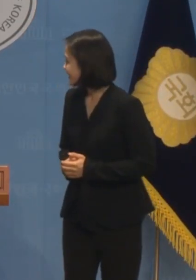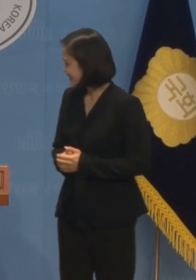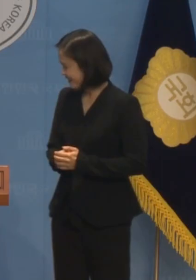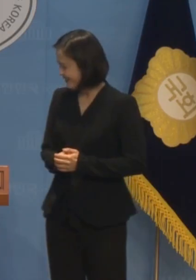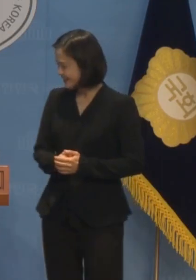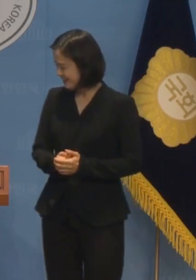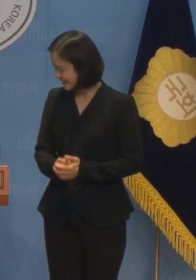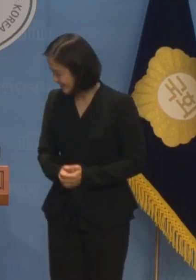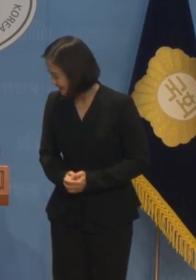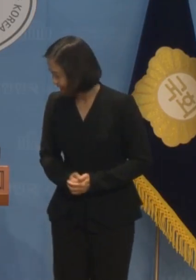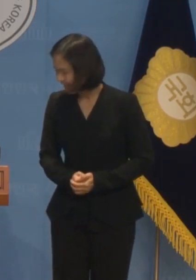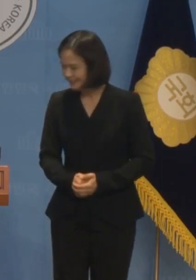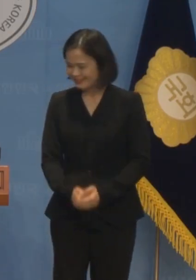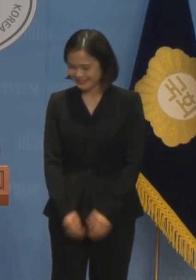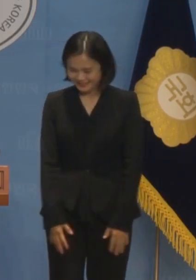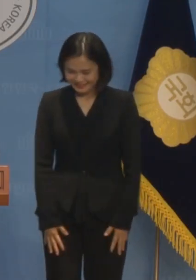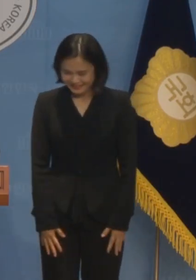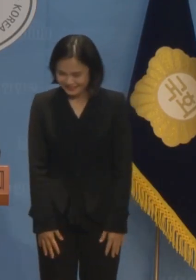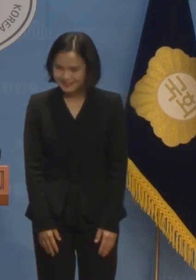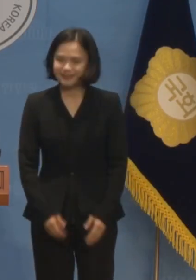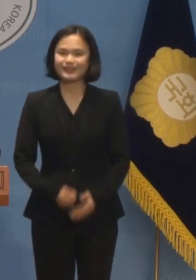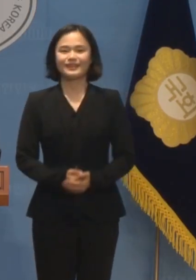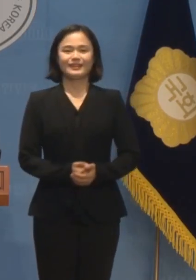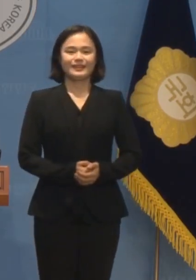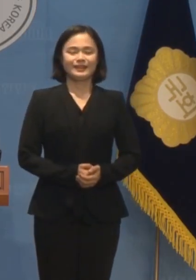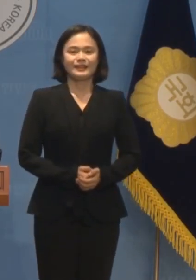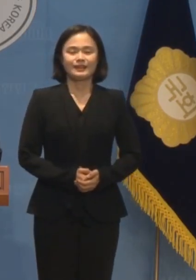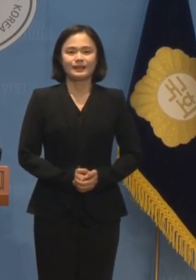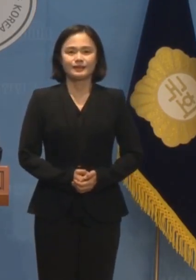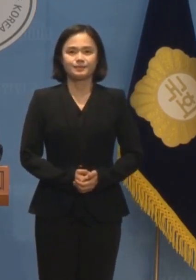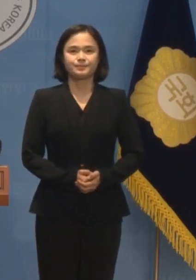하셨나요? 예, 감사합니다.